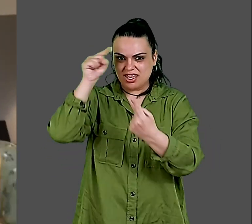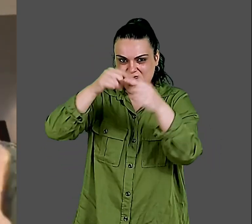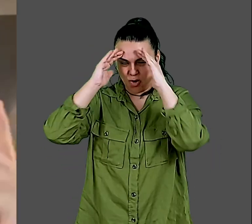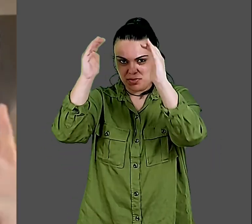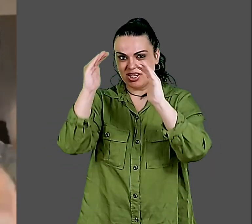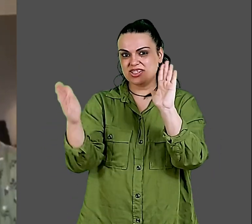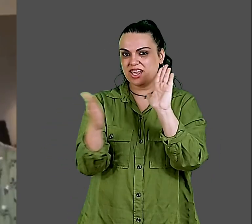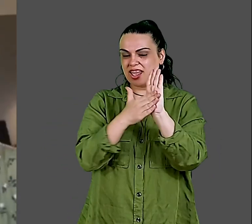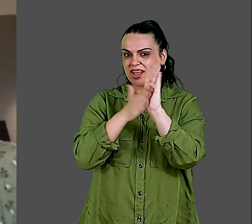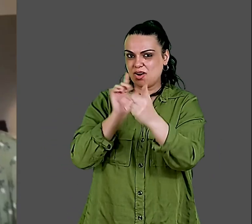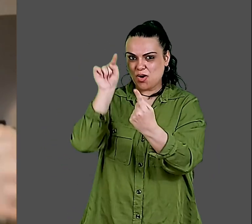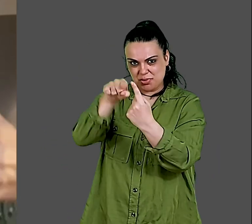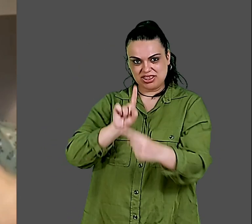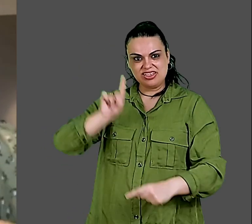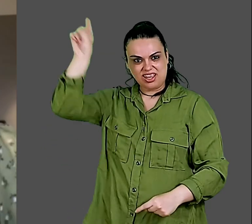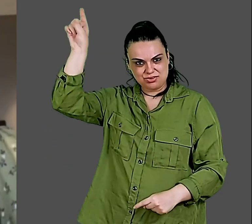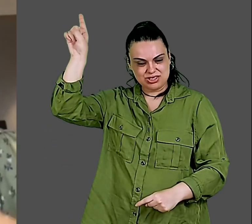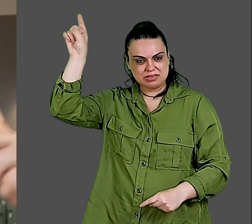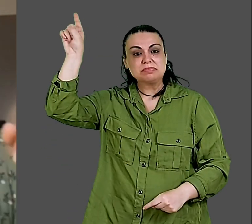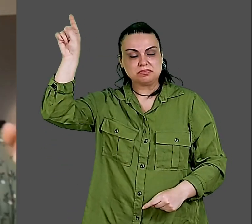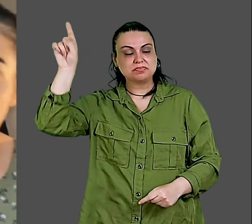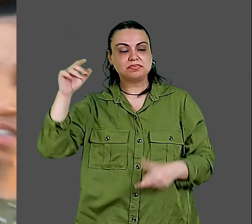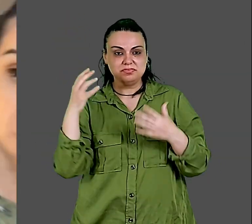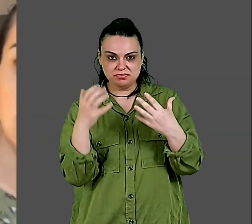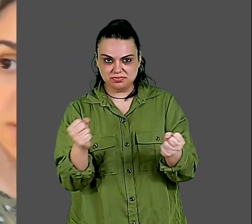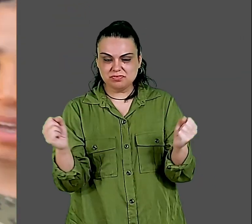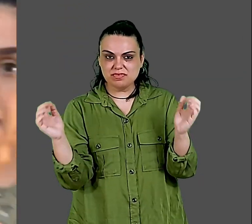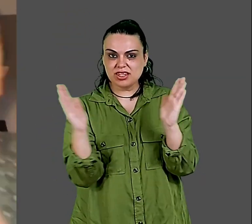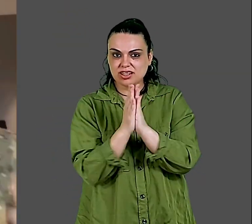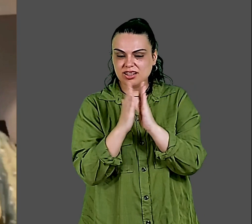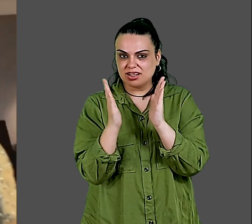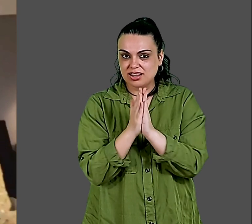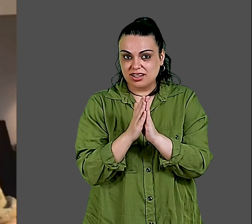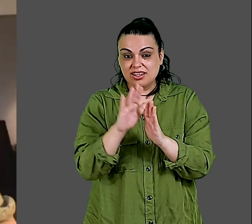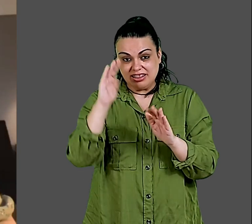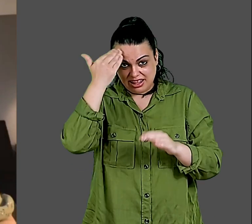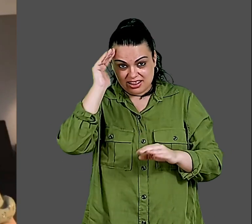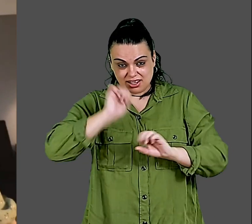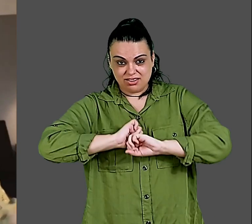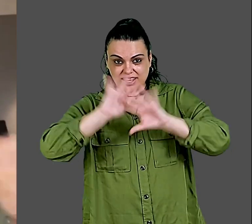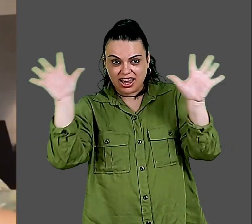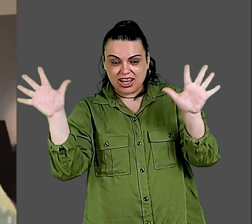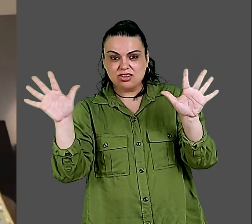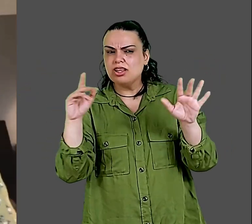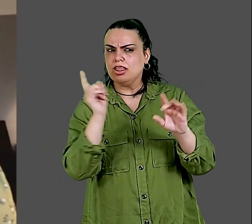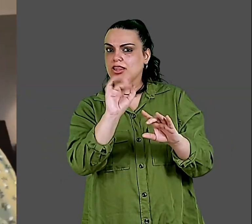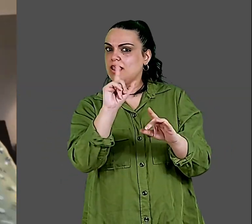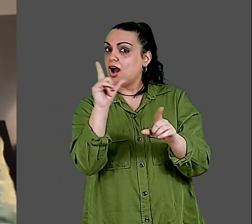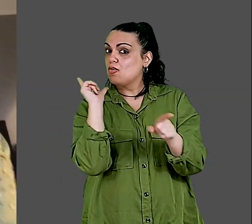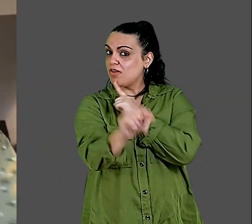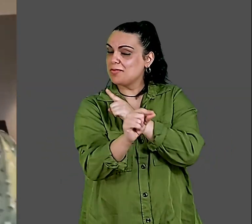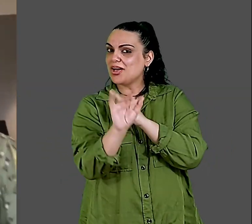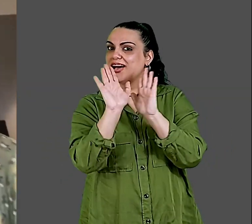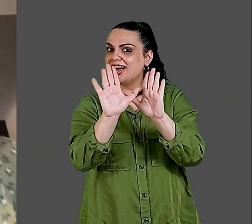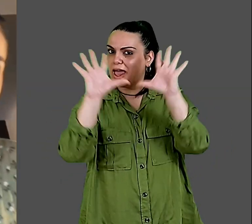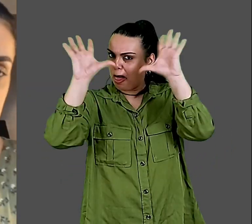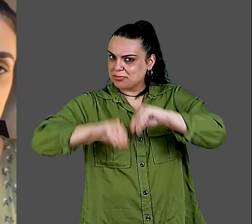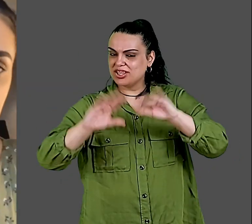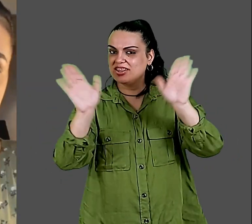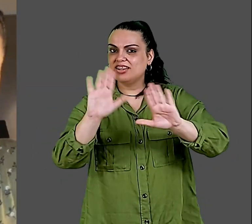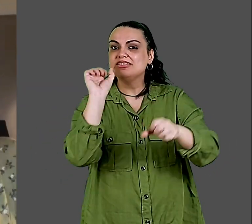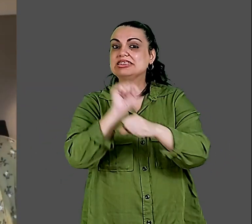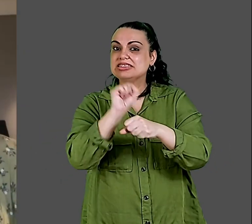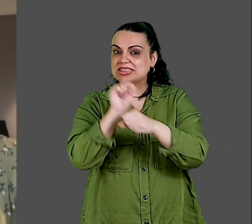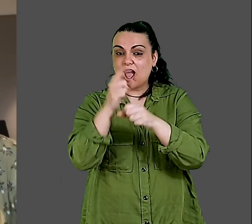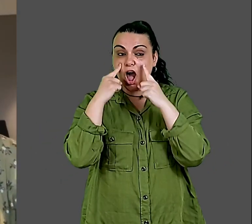encerrar e de eu orar pela sua vida para selar. Lembra daquele exemplo? Abriram a porta para você entrar? Espera a gente abrir de novo para poder você